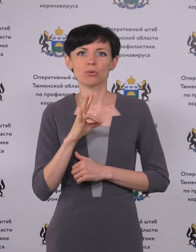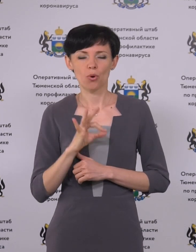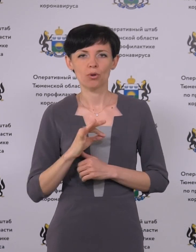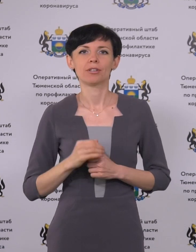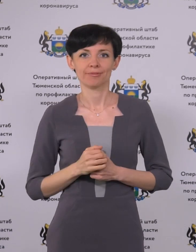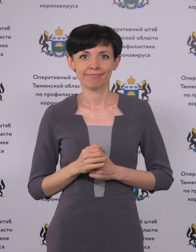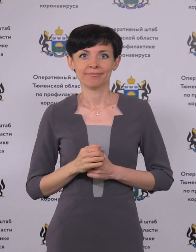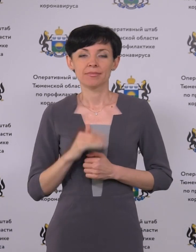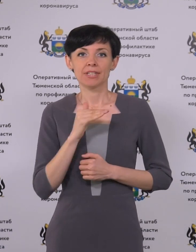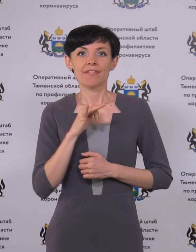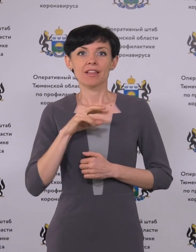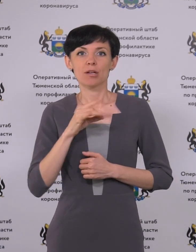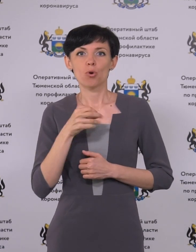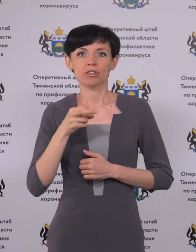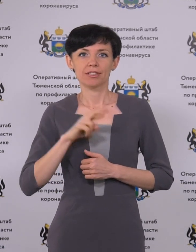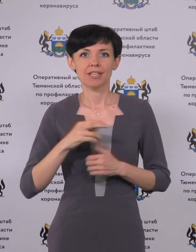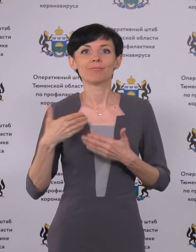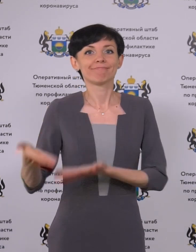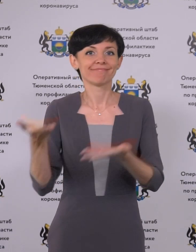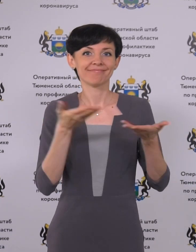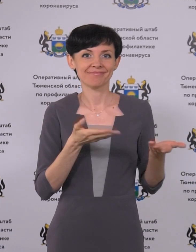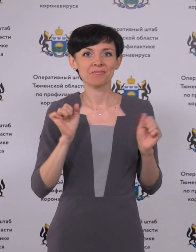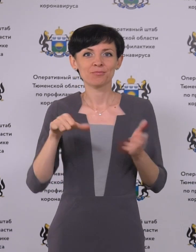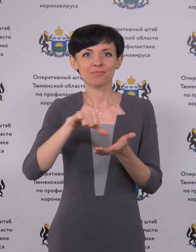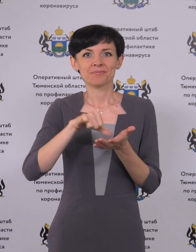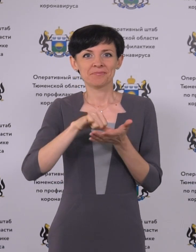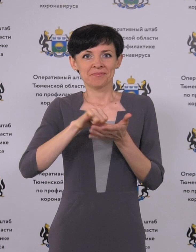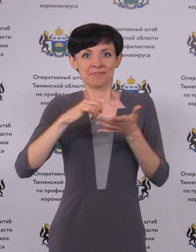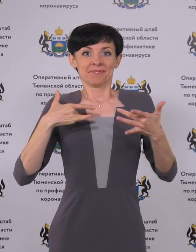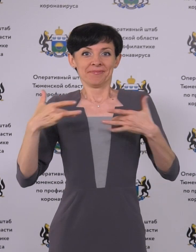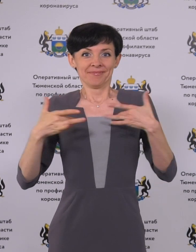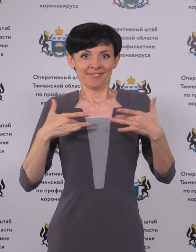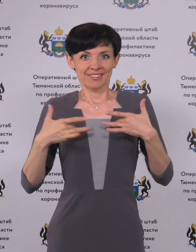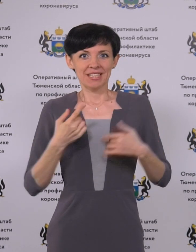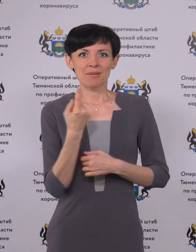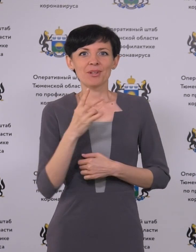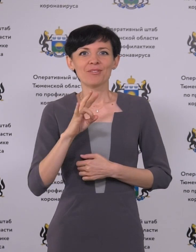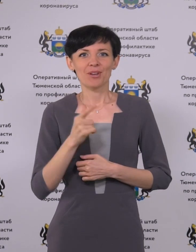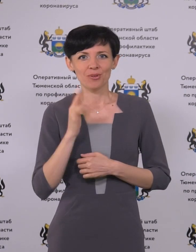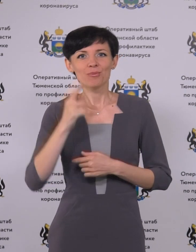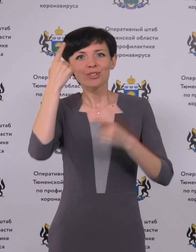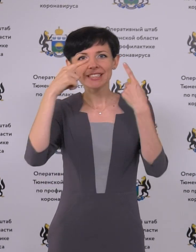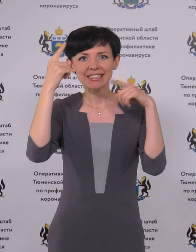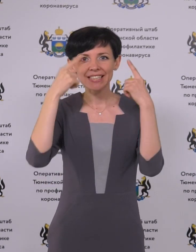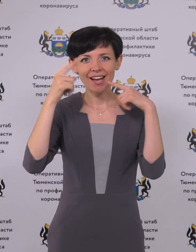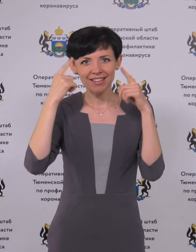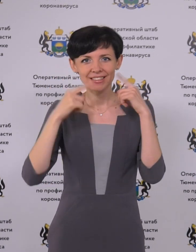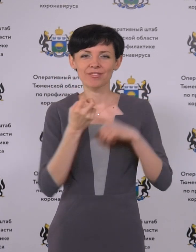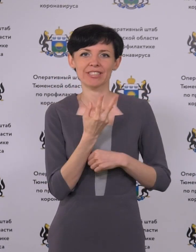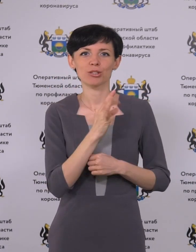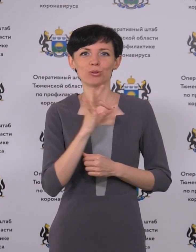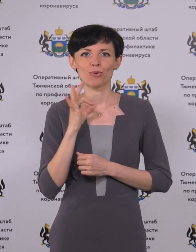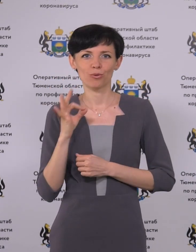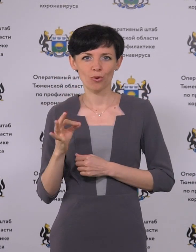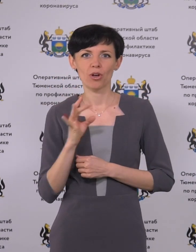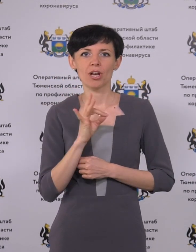всех стать участниками концертов 1 июня в 1200 сказка с тюменским симфоническим оркестром